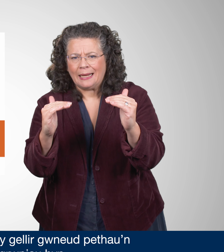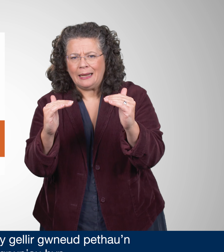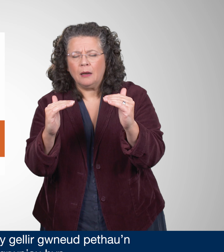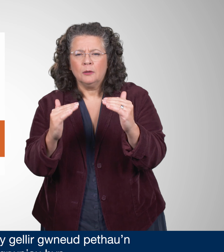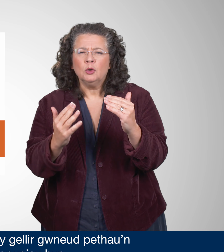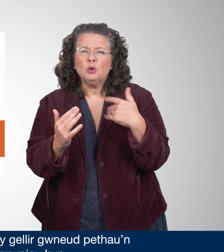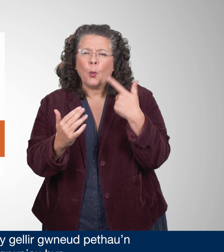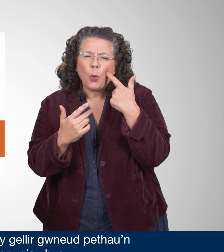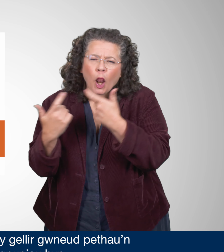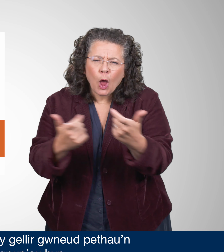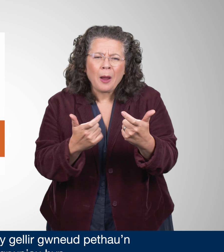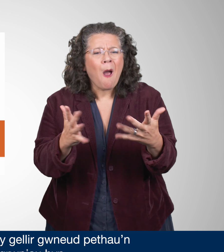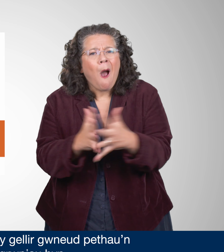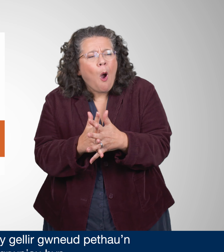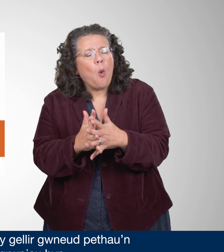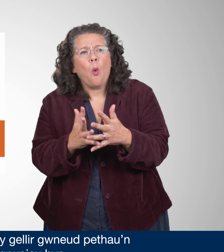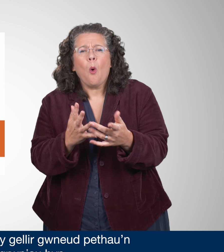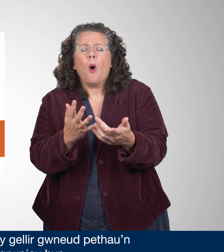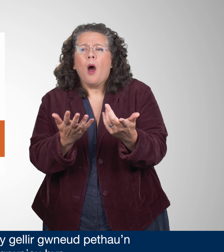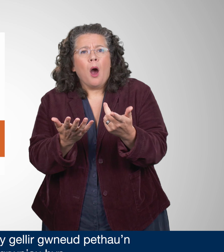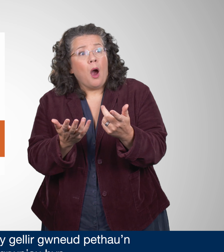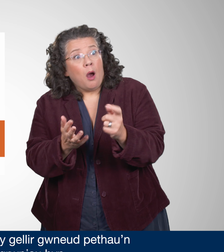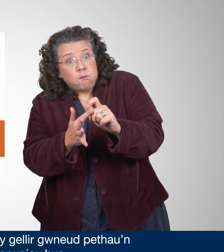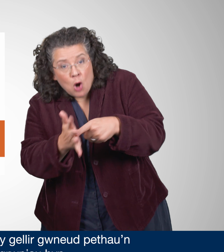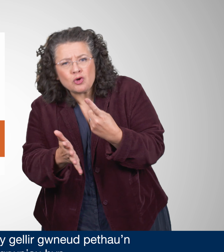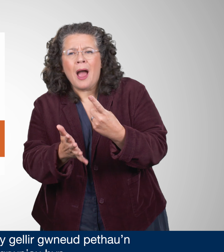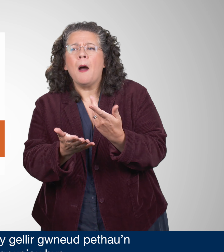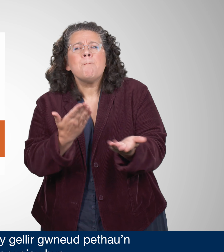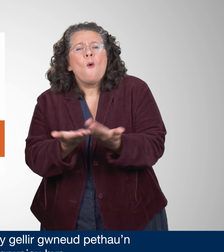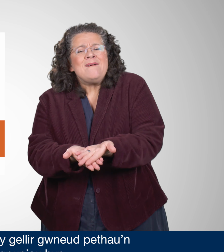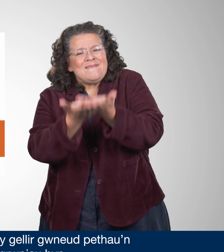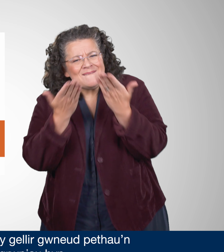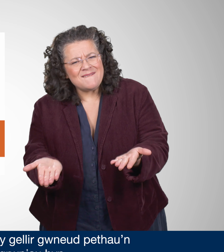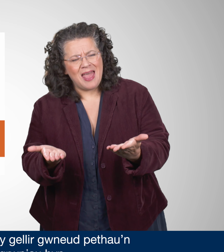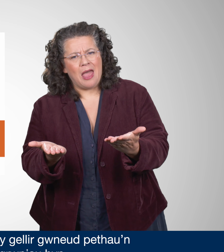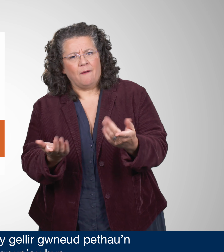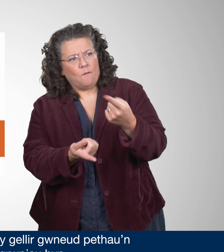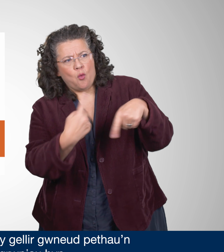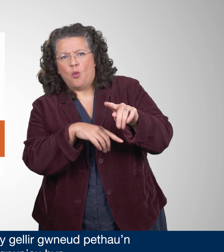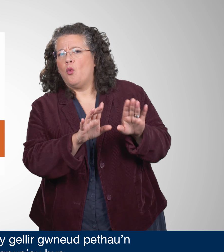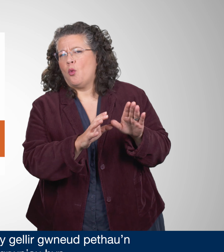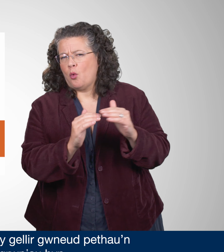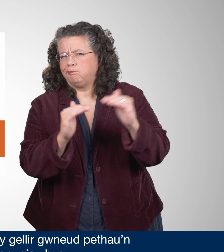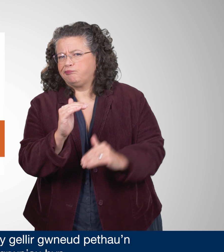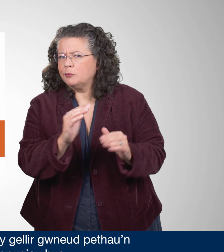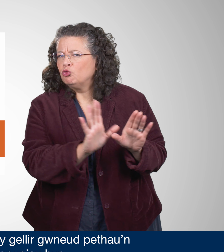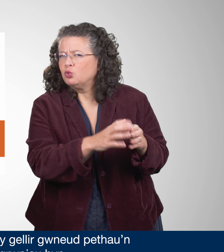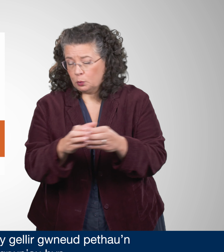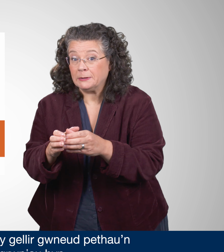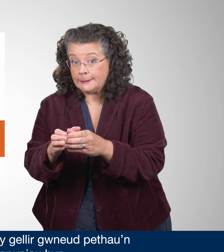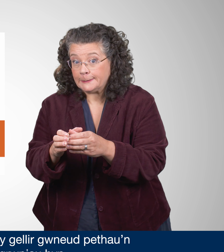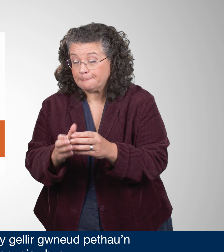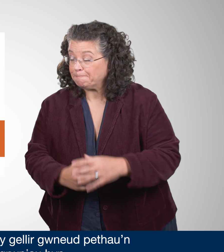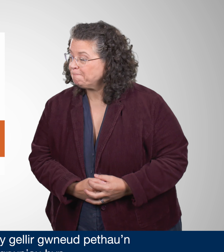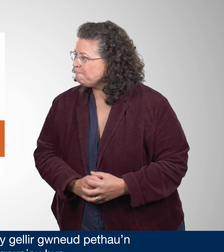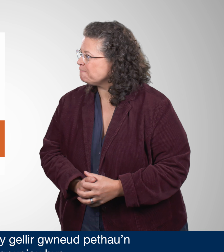Felly, rydym yn edrych ar sut y gellir gwneud pethau'n degach ar gyfer y